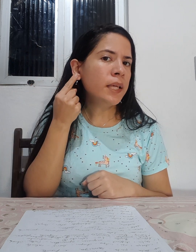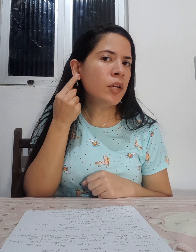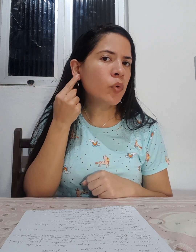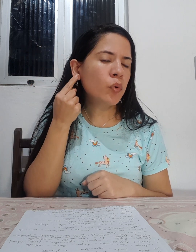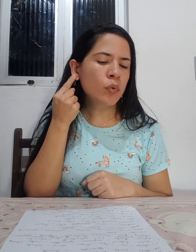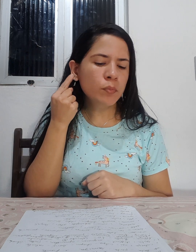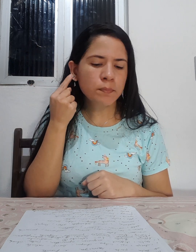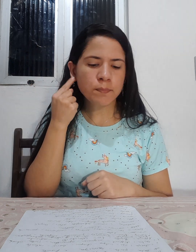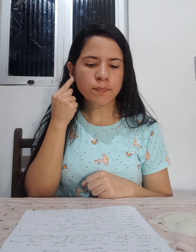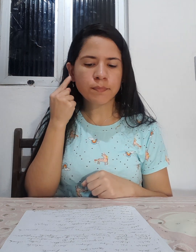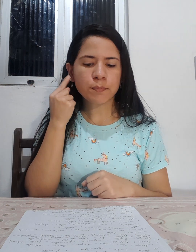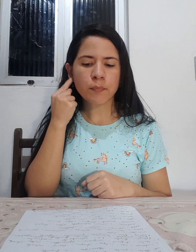brinco,